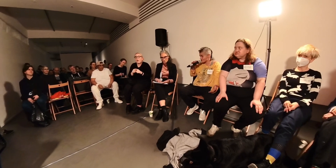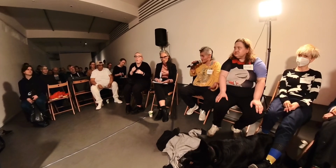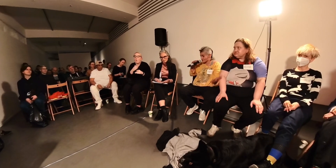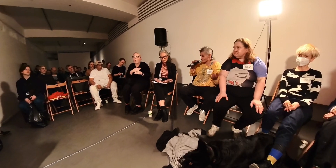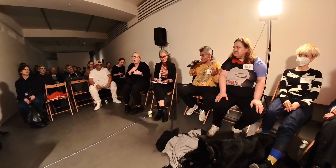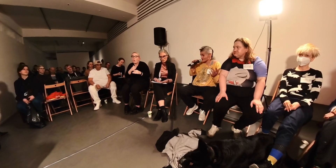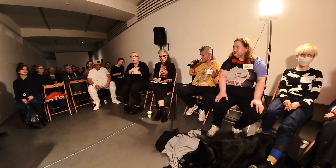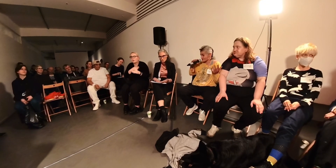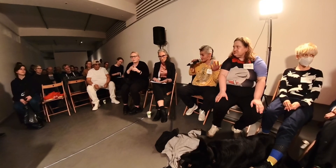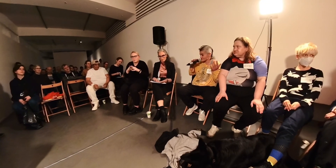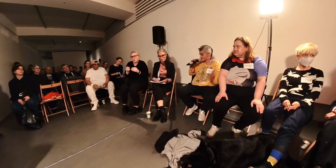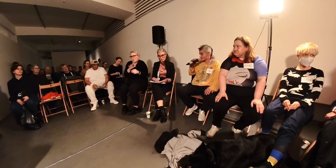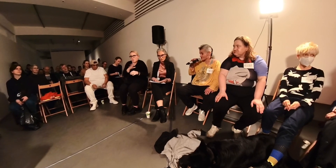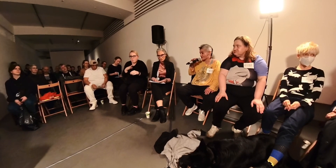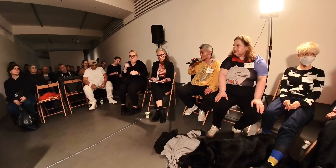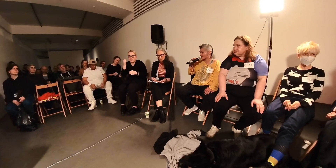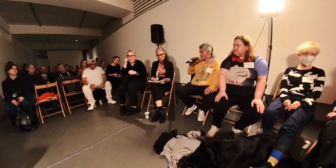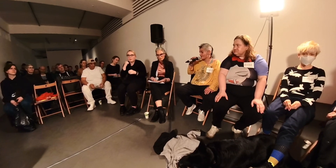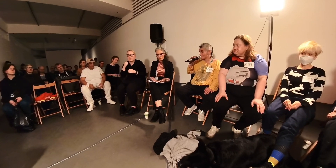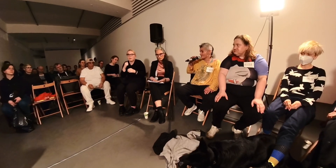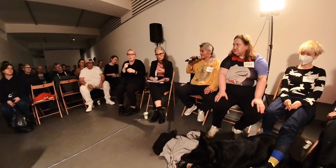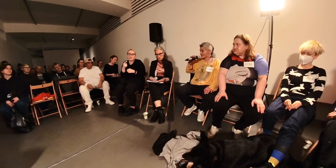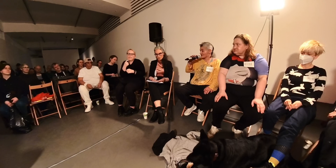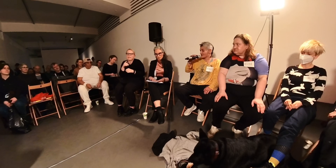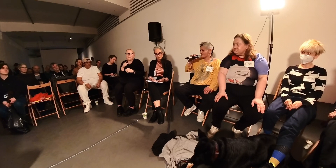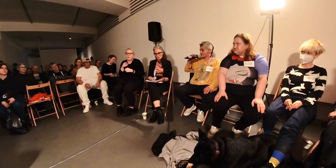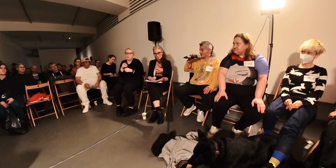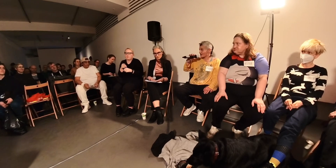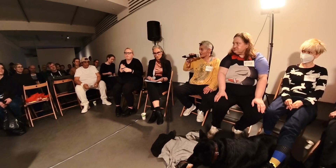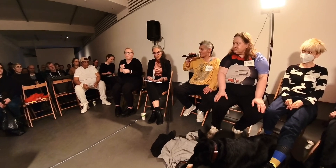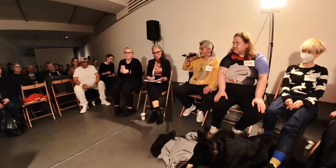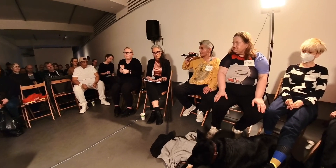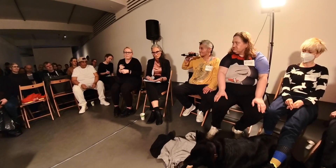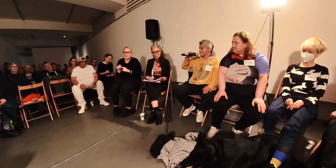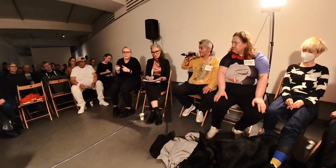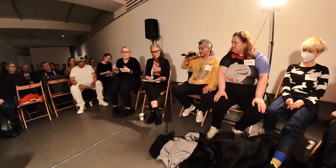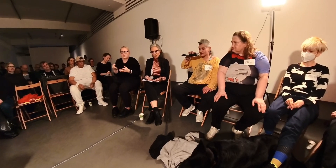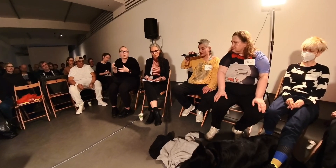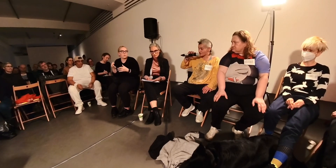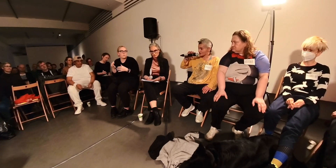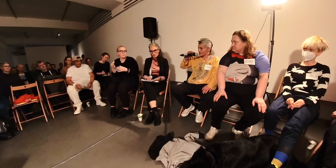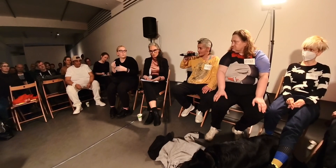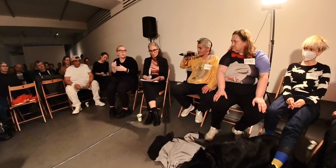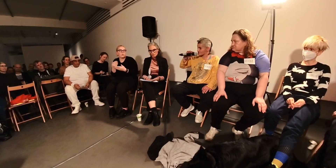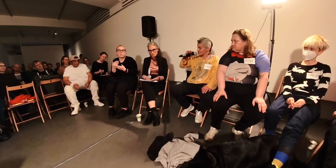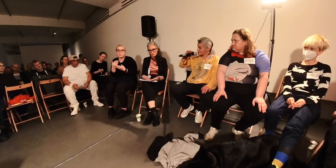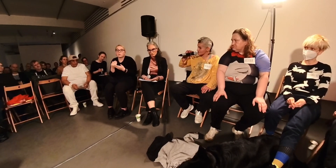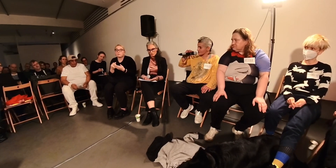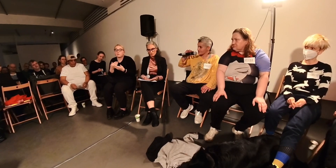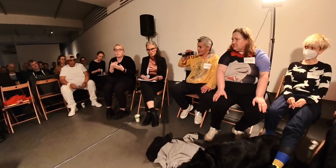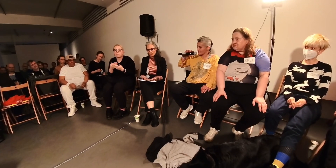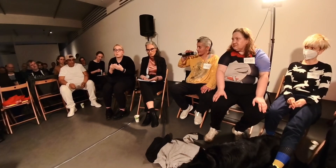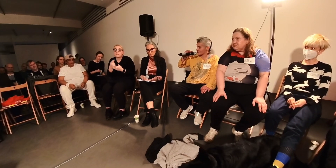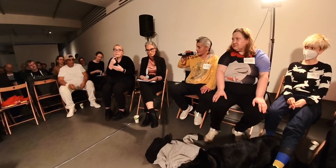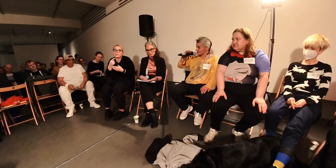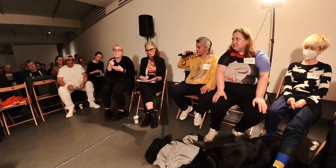není důvod, proč mám toho vedle sebe soudit. A to je jakoby věc, kterou tak nějak jako chceme